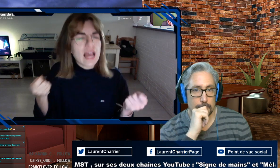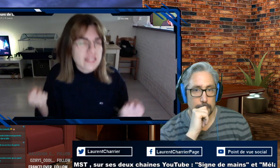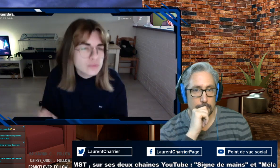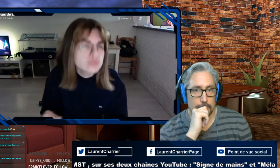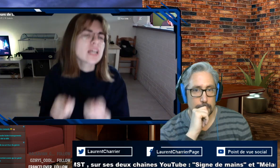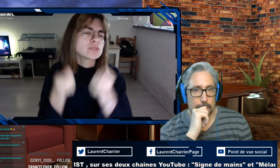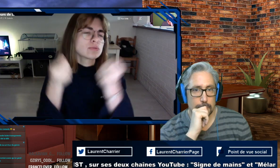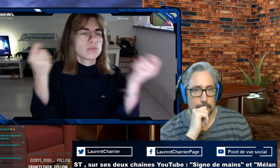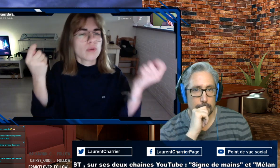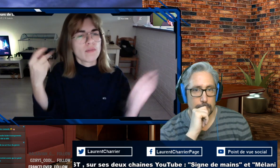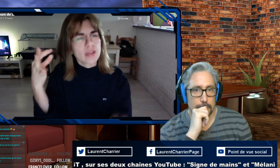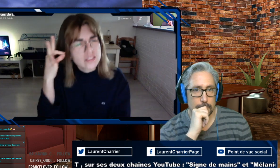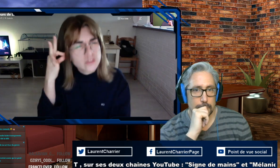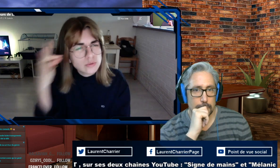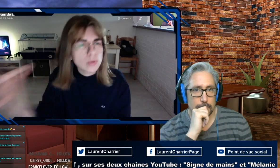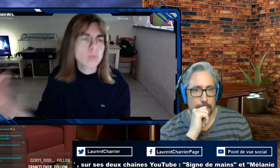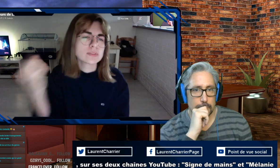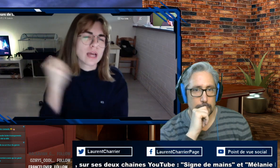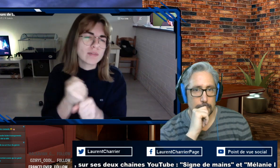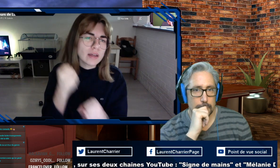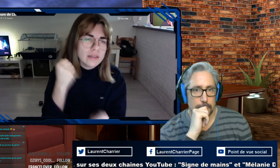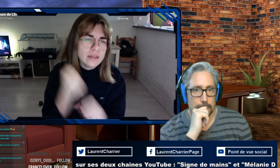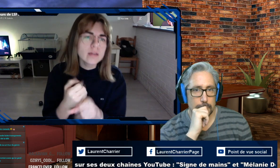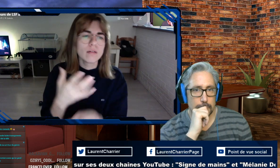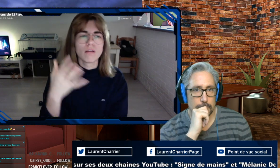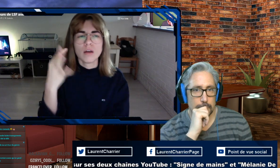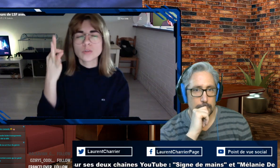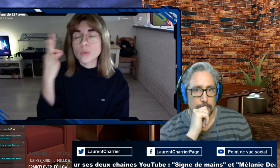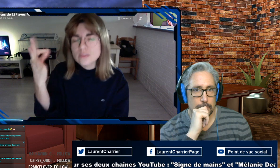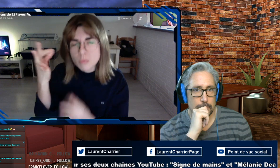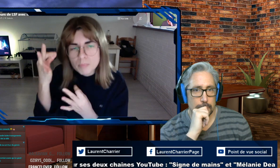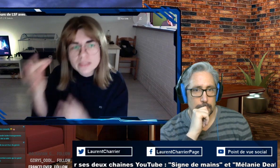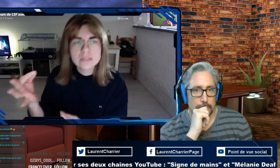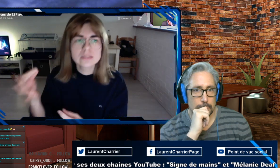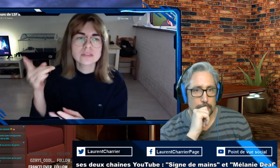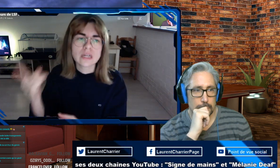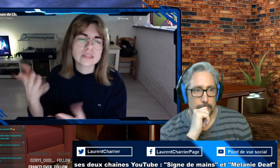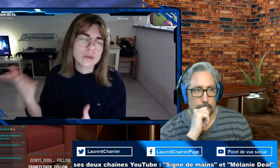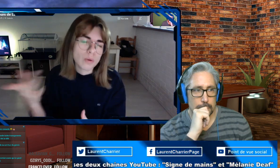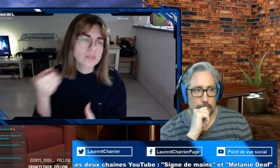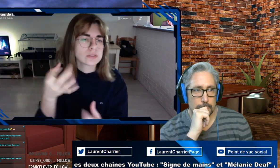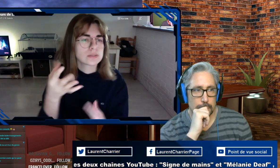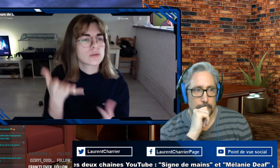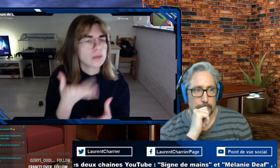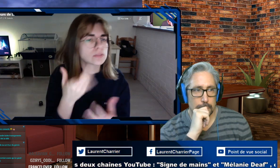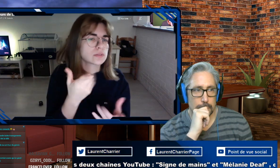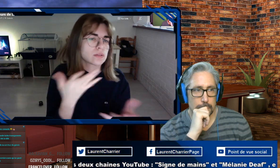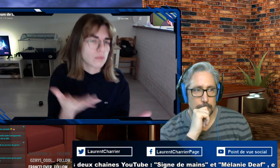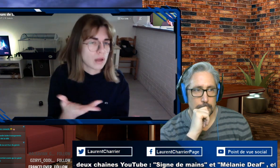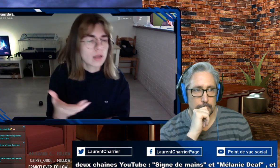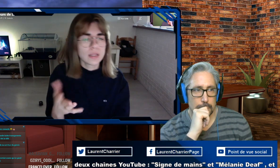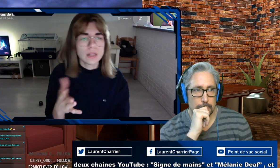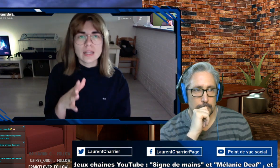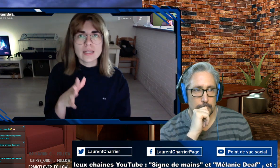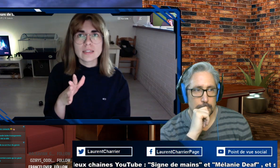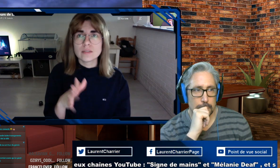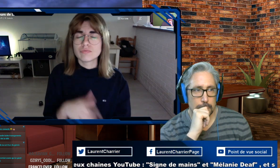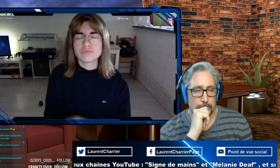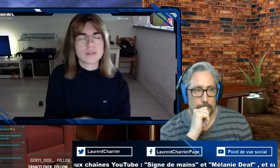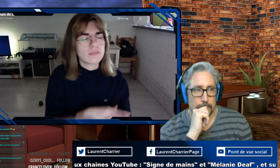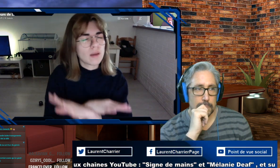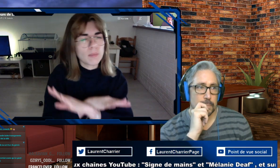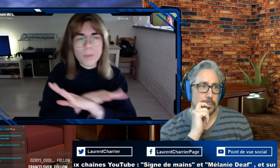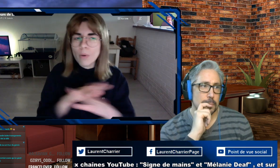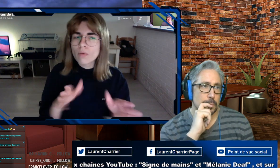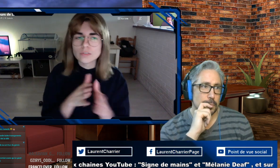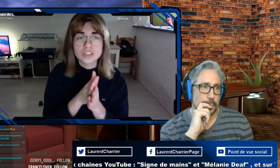refaire la rééducation avec les sons travaillés, les sons précis, ça c'est quoi, ça c'est quoi, ça c'est quoi. Et